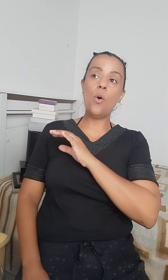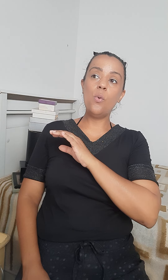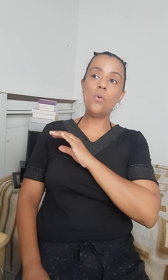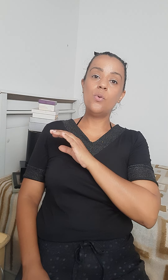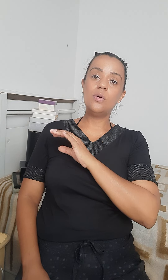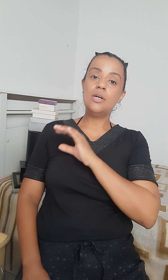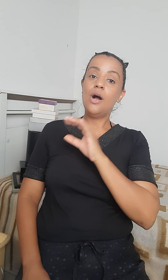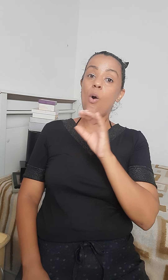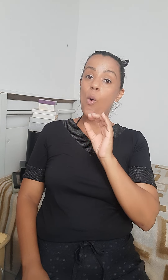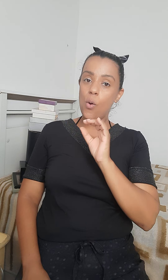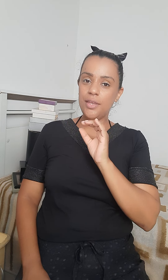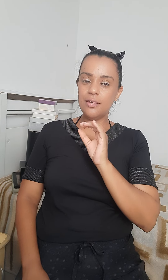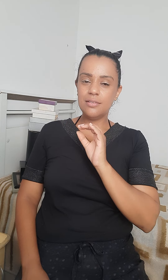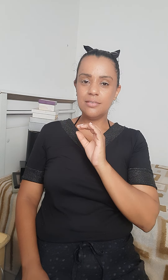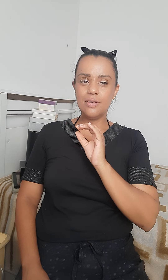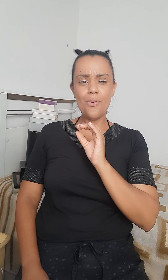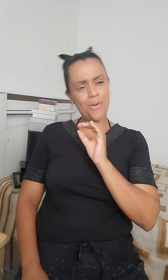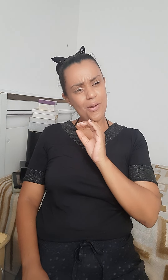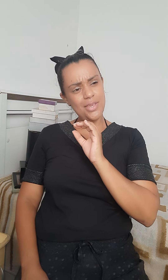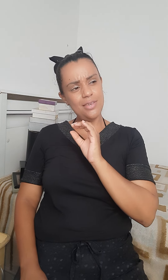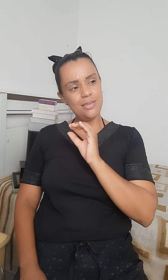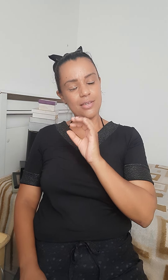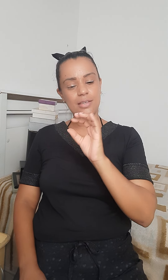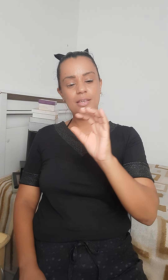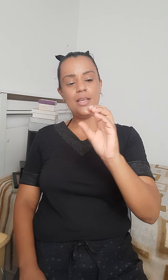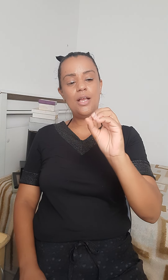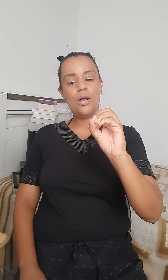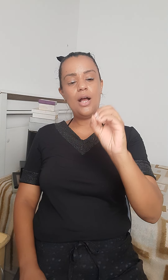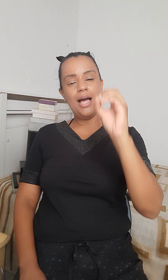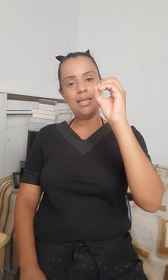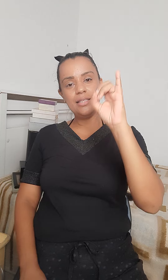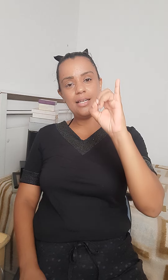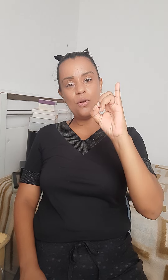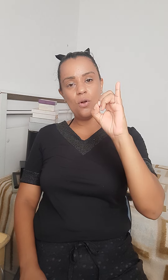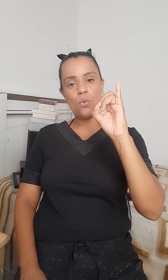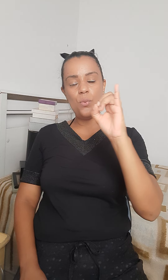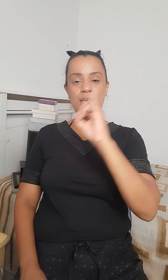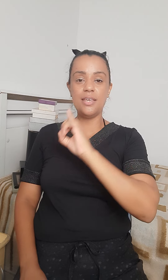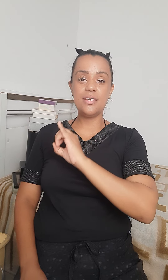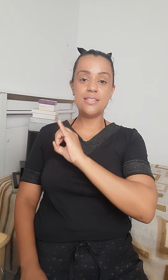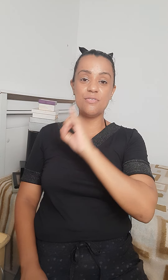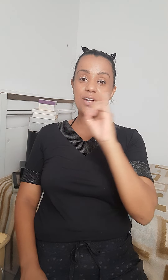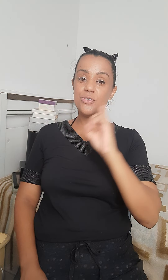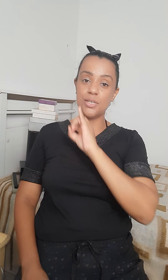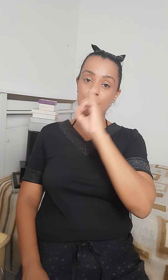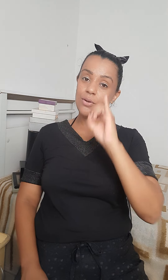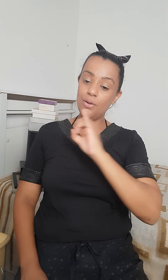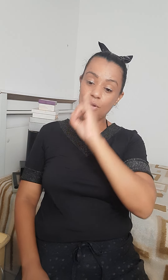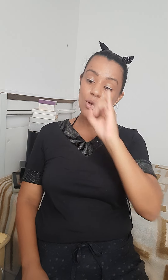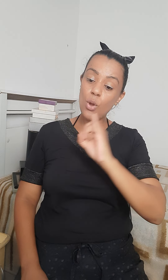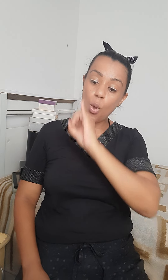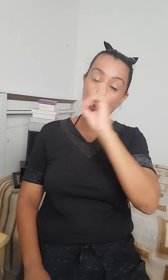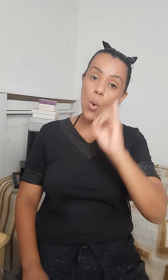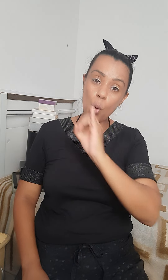Ou oi. Oi. A letra O com I, você faz isso aqui, ó. Oi.